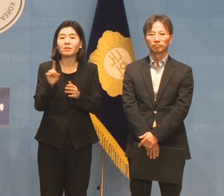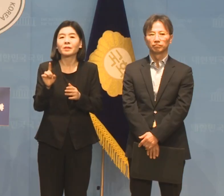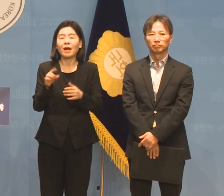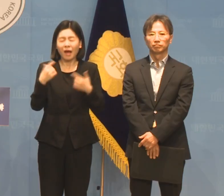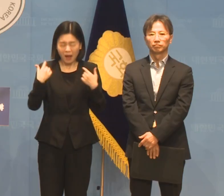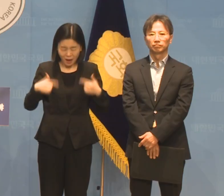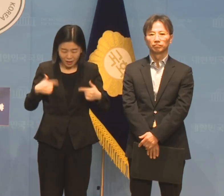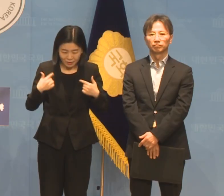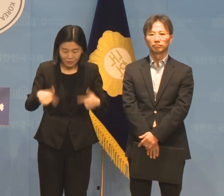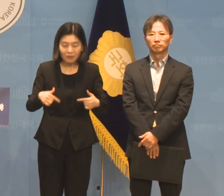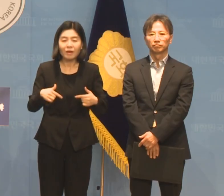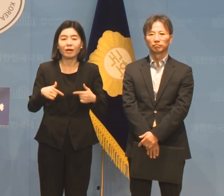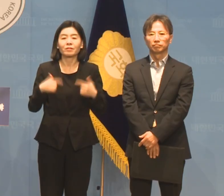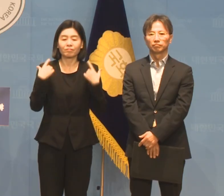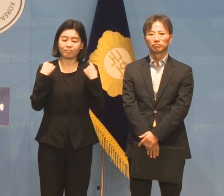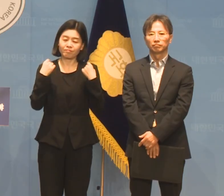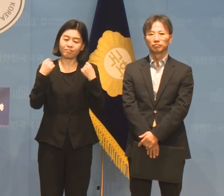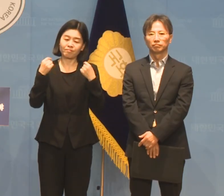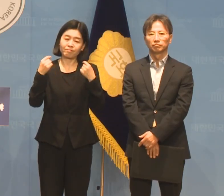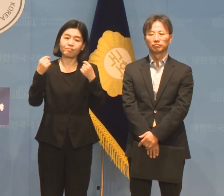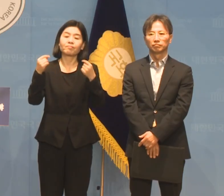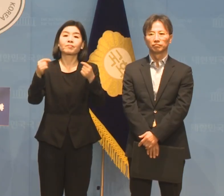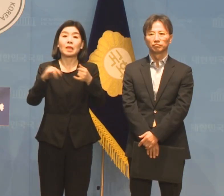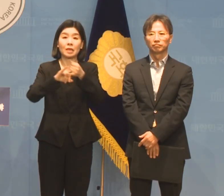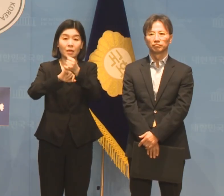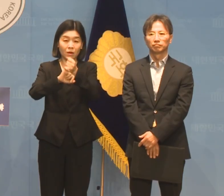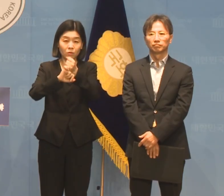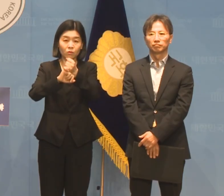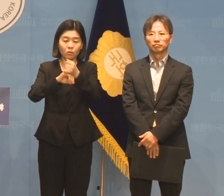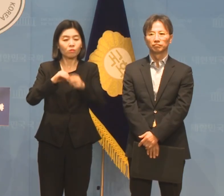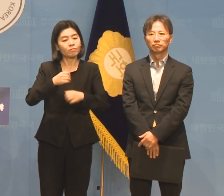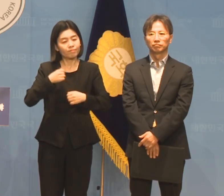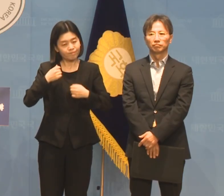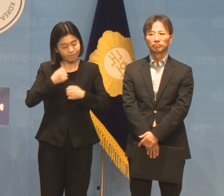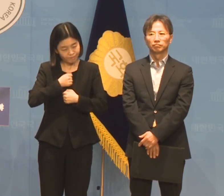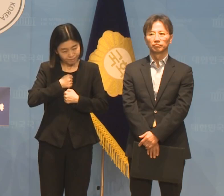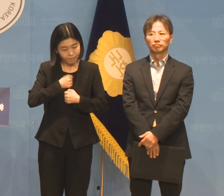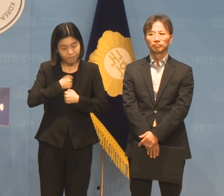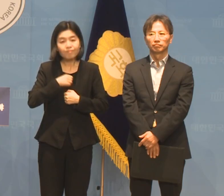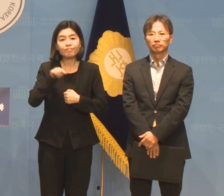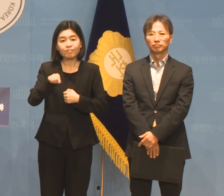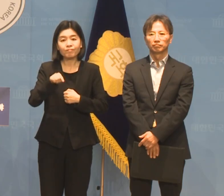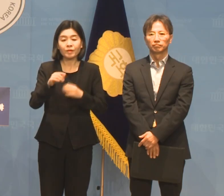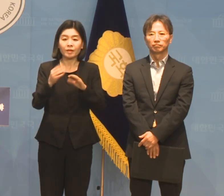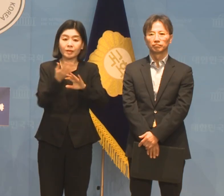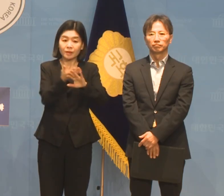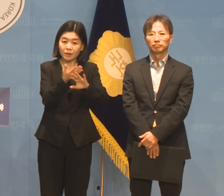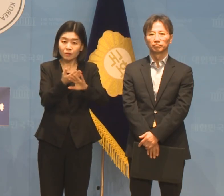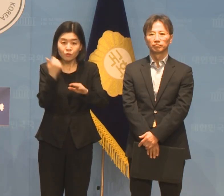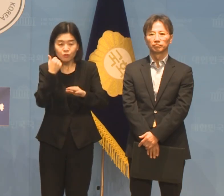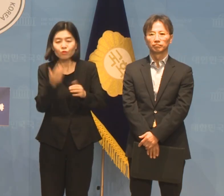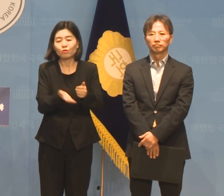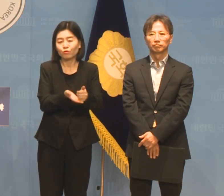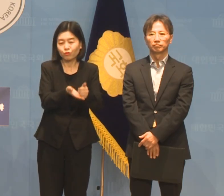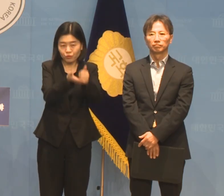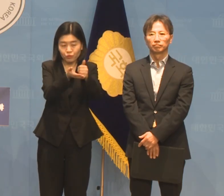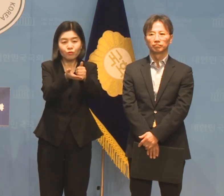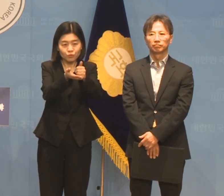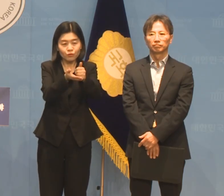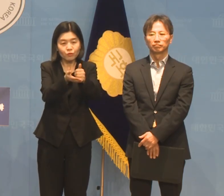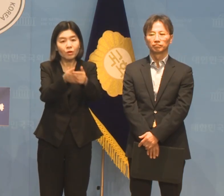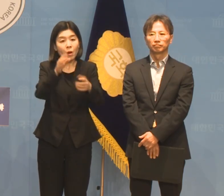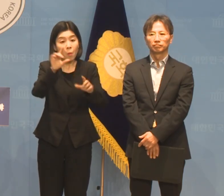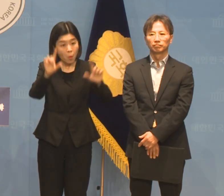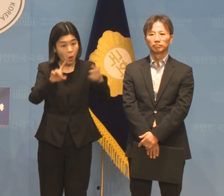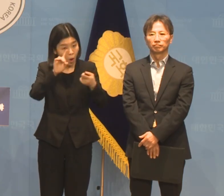자리에 있어주는 것, 약속을 지키는 것, 무엇보다 상대를 존중하고 있는 그대로 바라보는